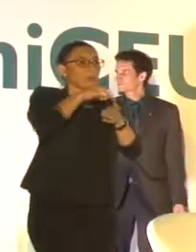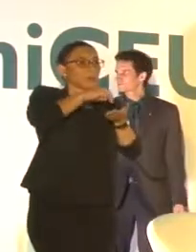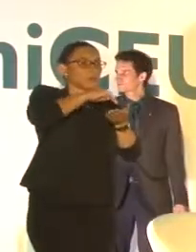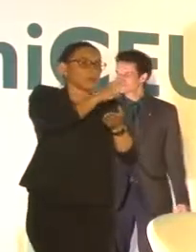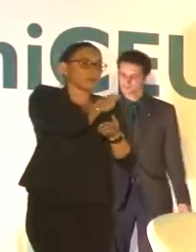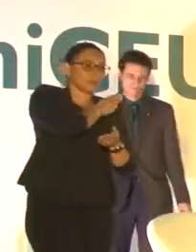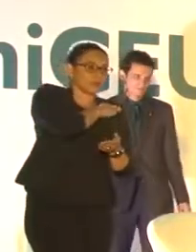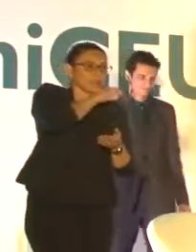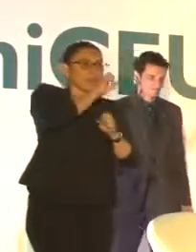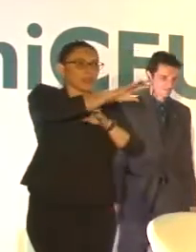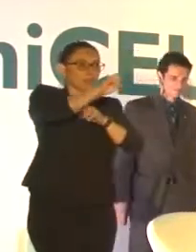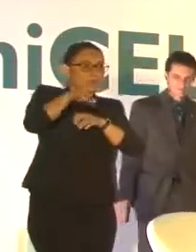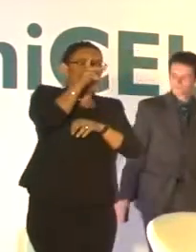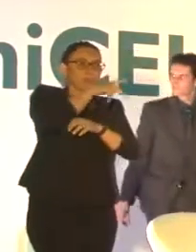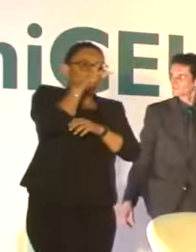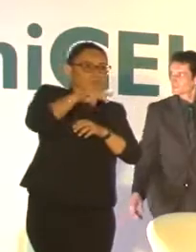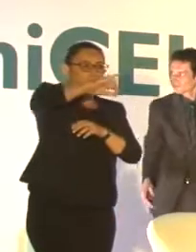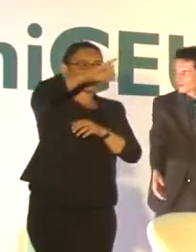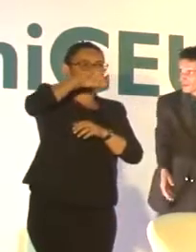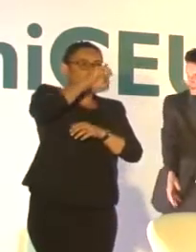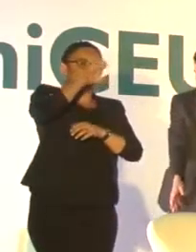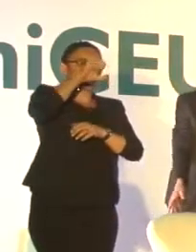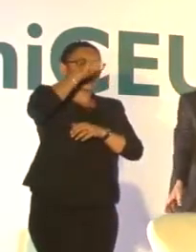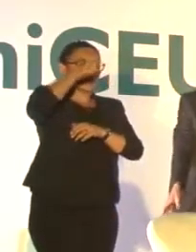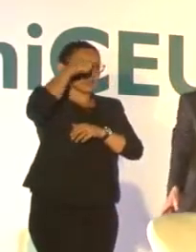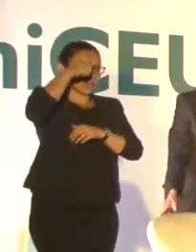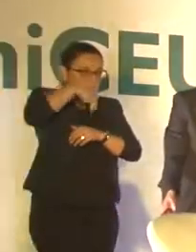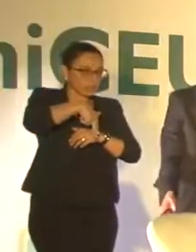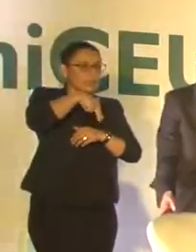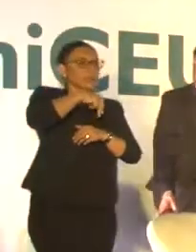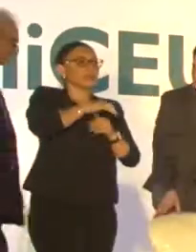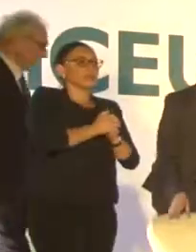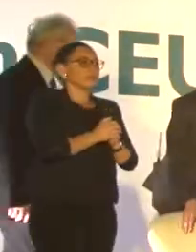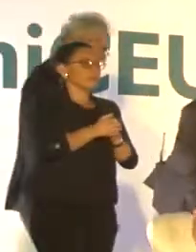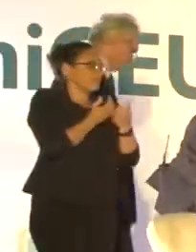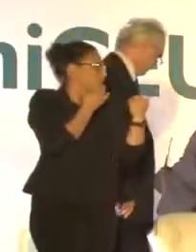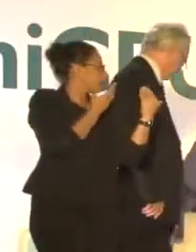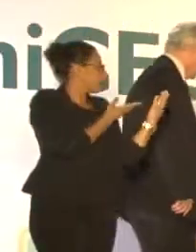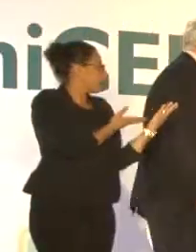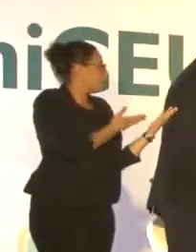Educação, professor Jean Marc Georges Mutzig.